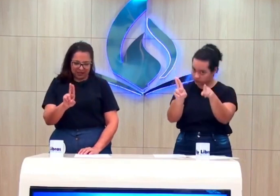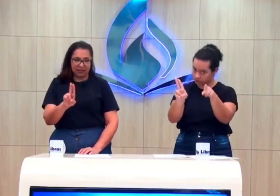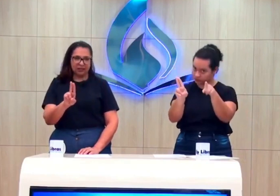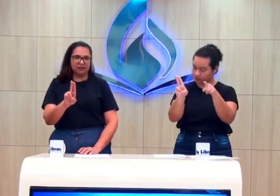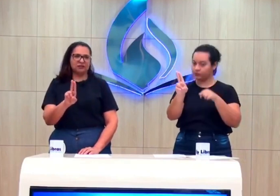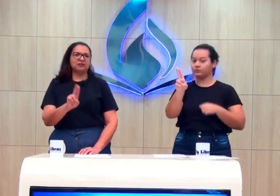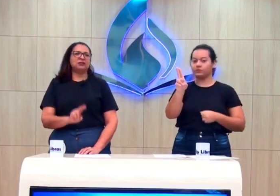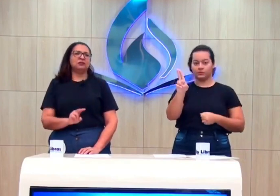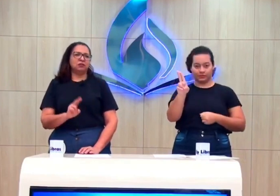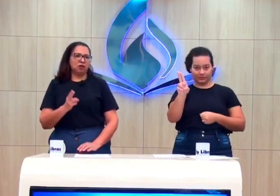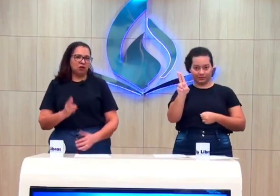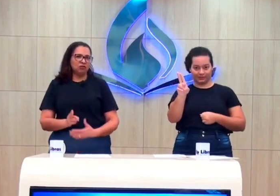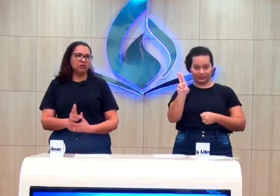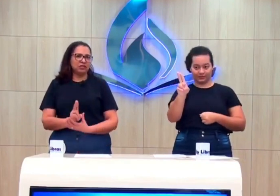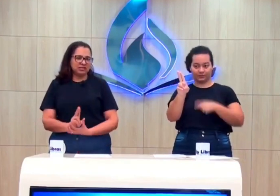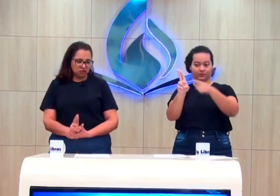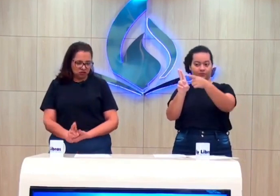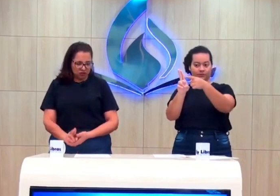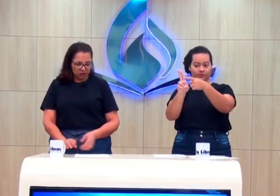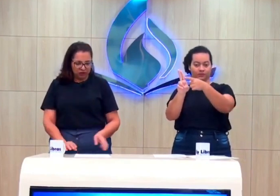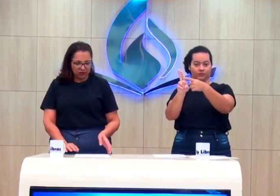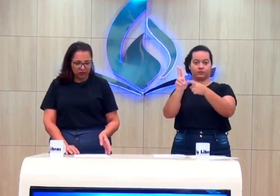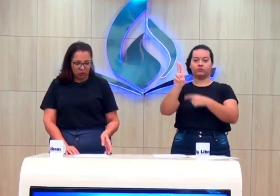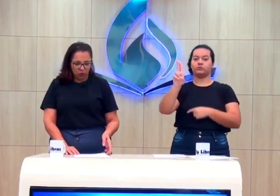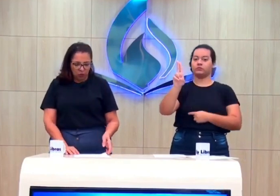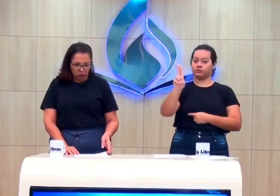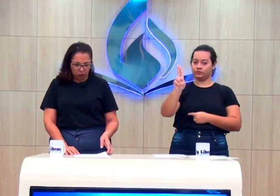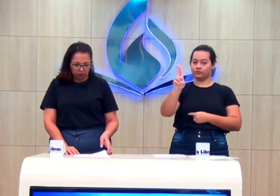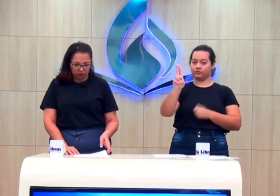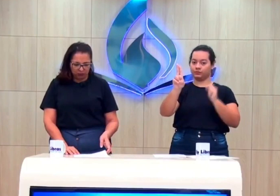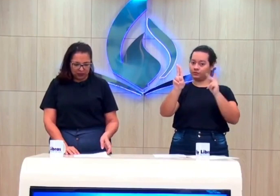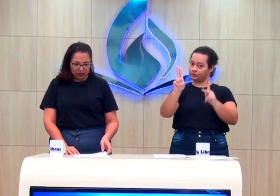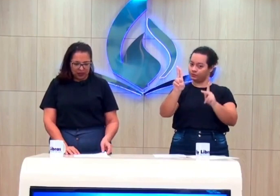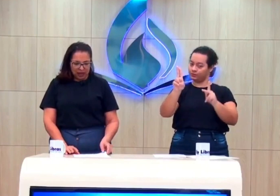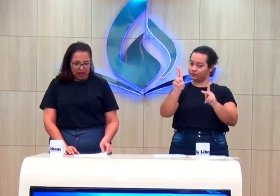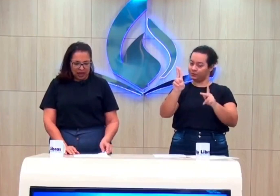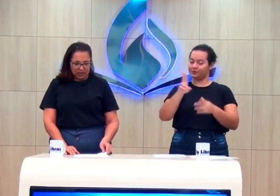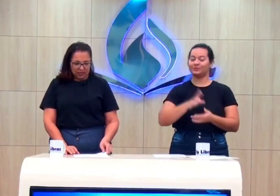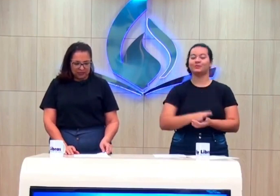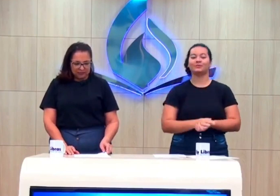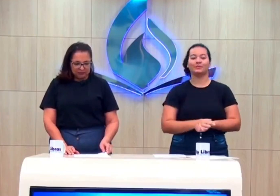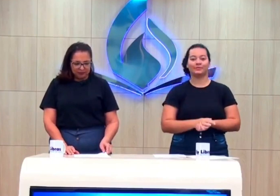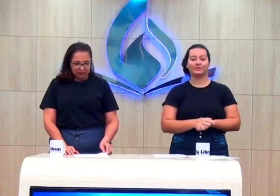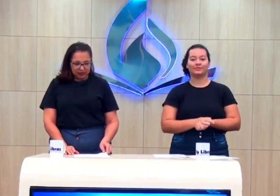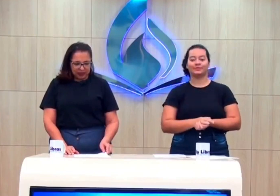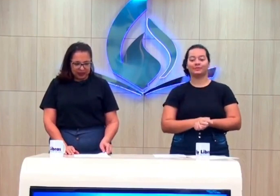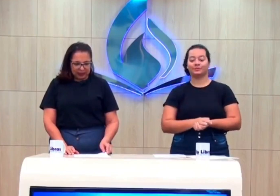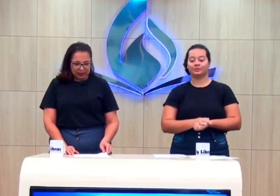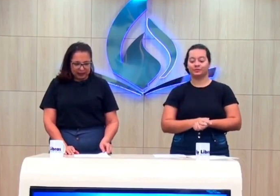para você. Com a configuração de mão em U. Aí,